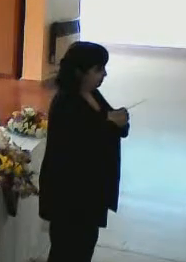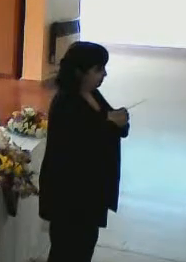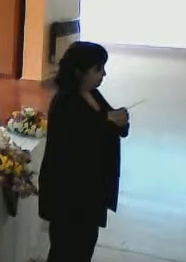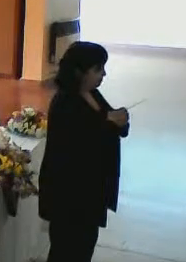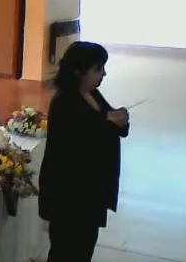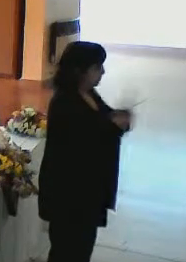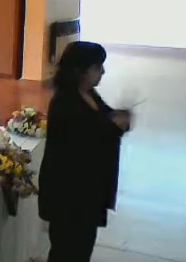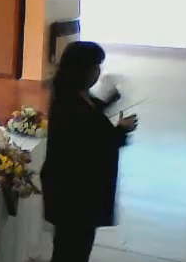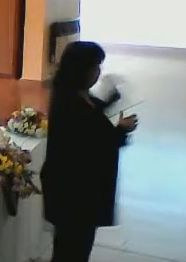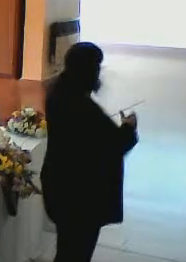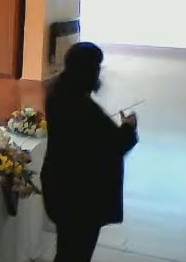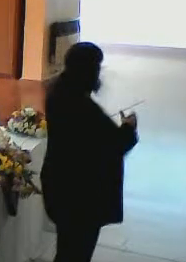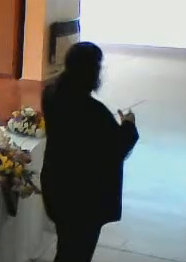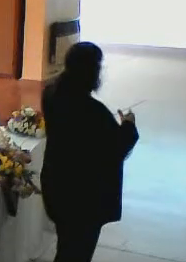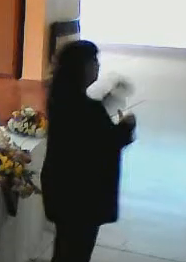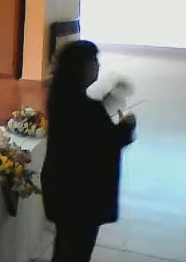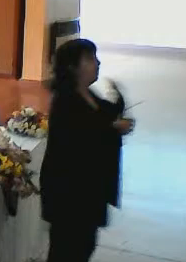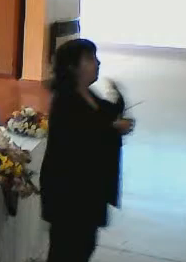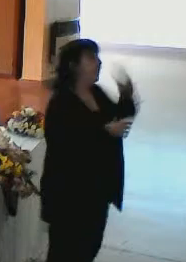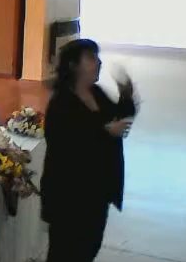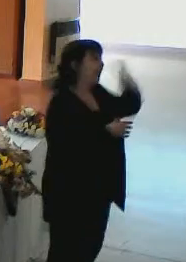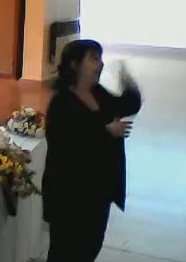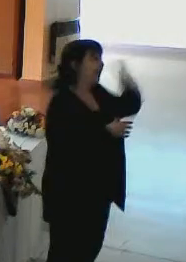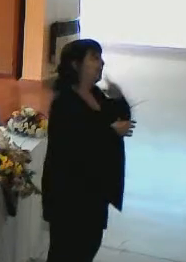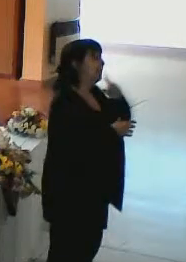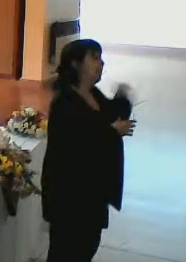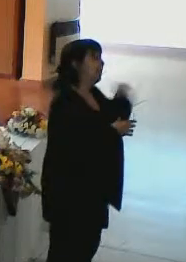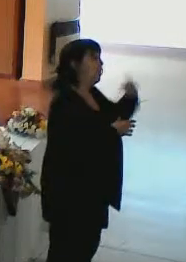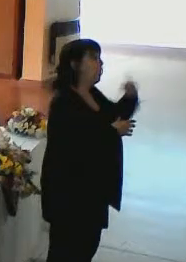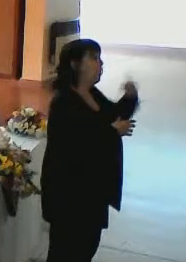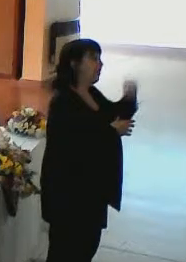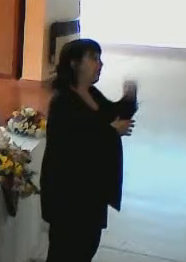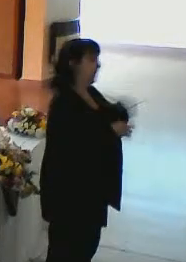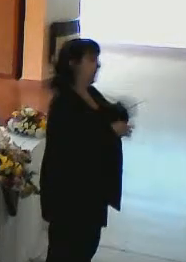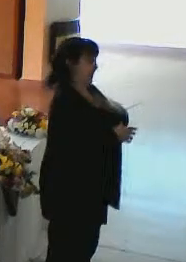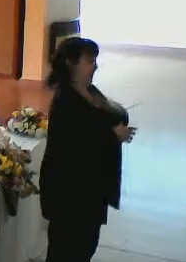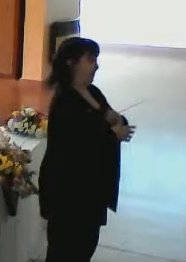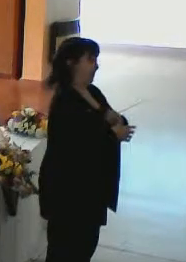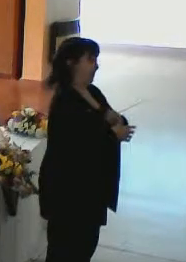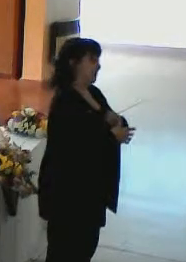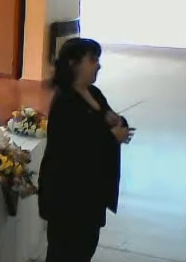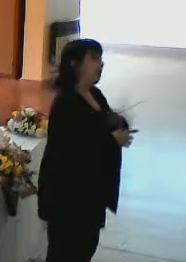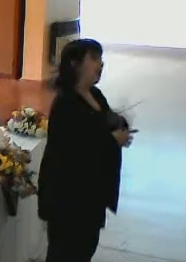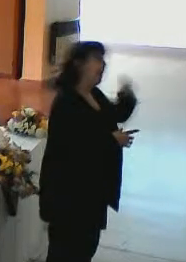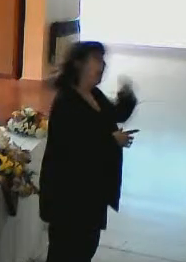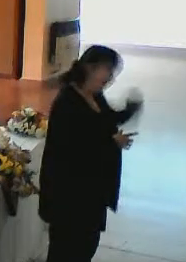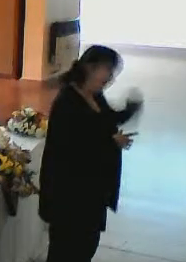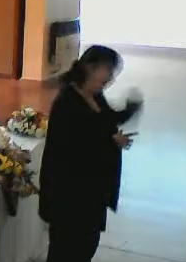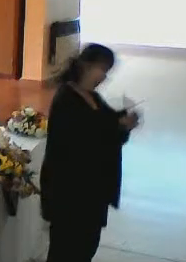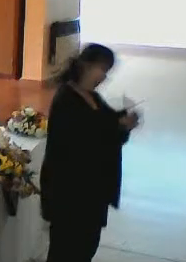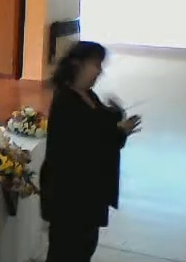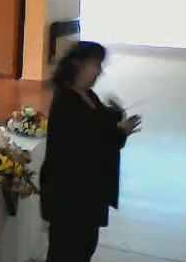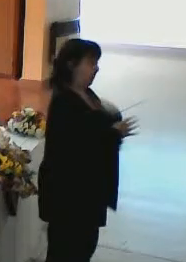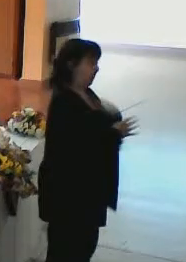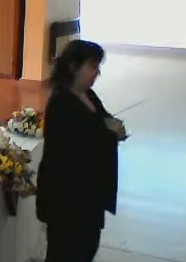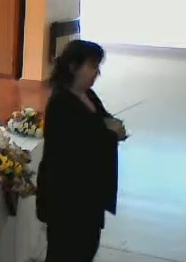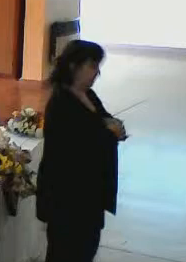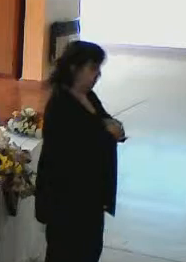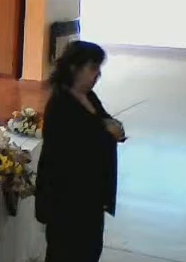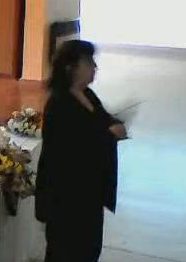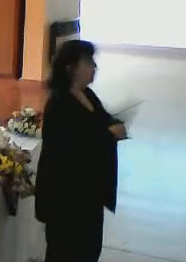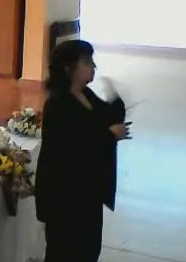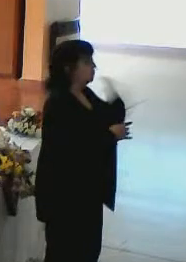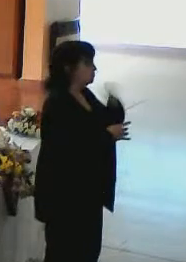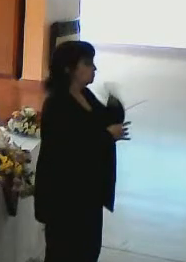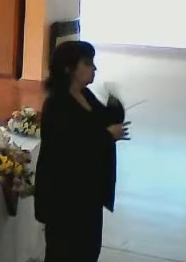la tamoxifena y en otros casos con antidepresivos y superiores, sobre todo cuando no existe comorbilidad.